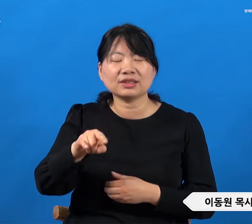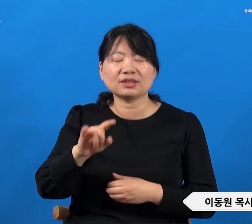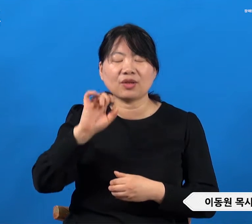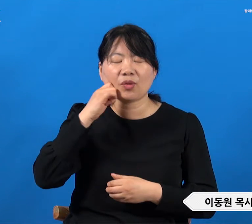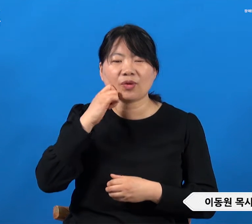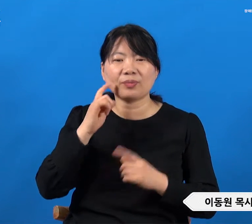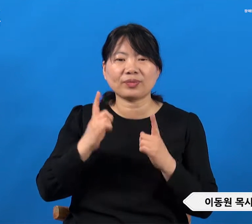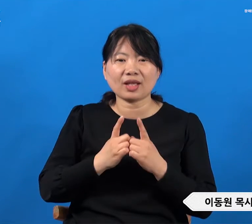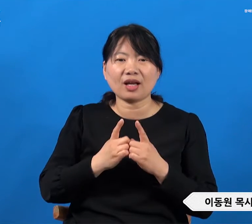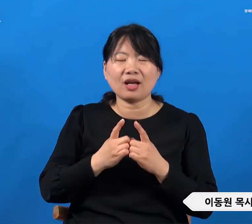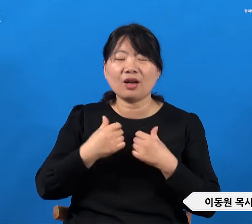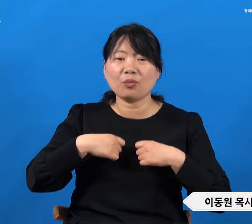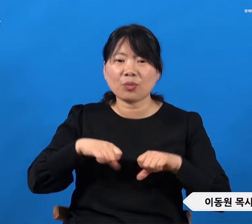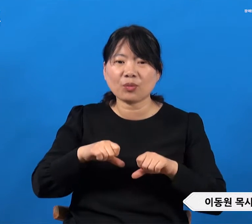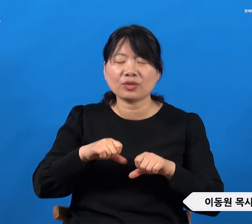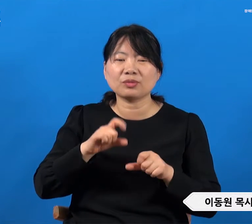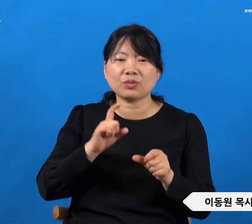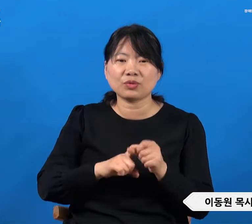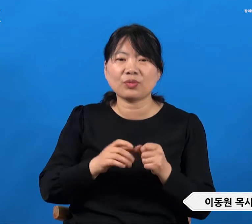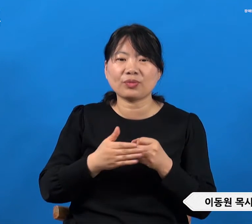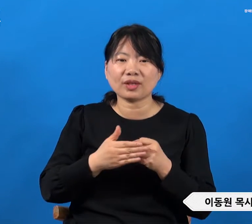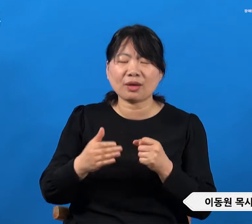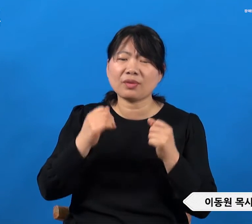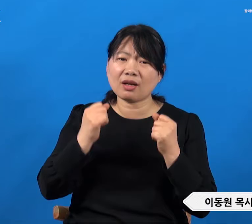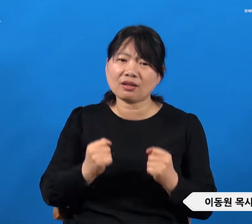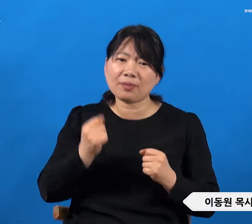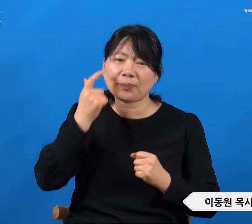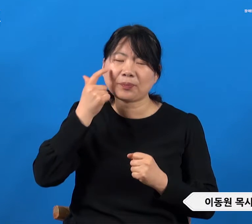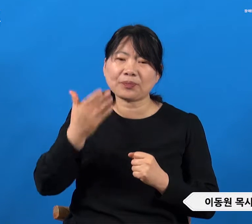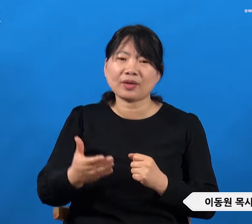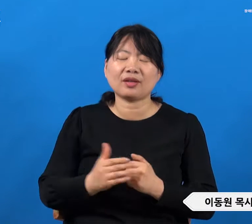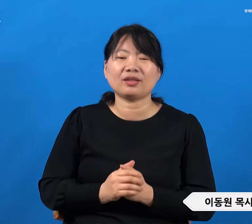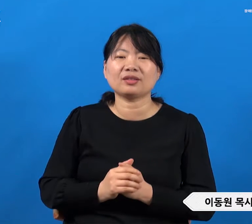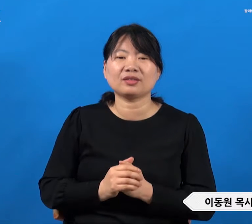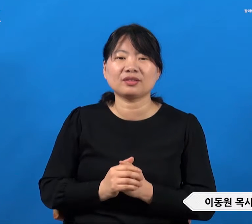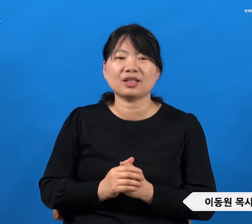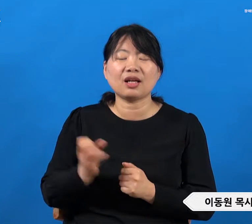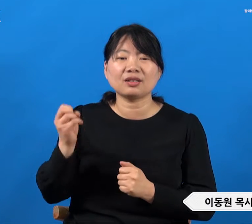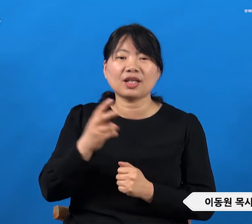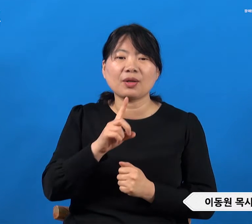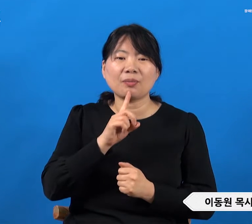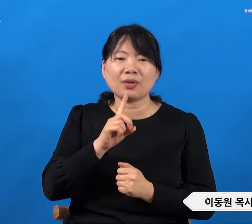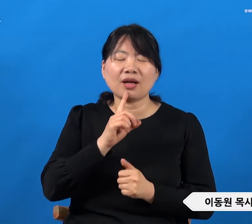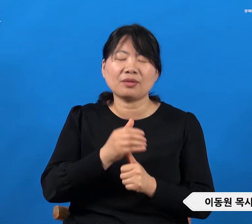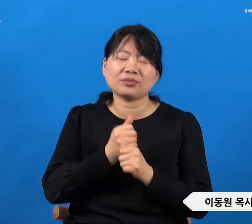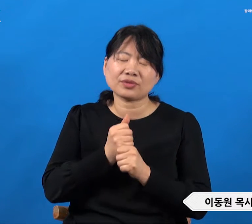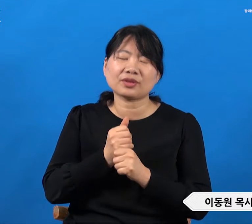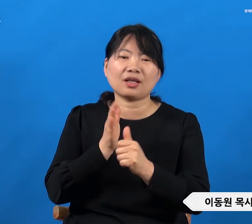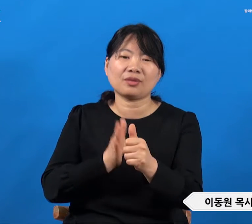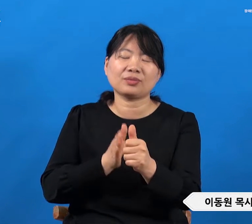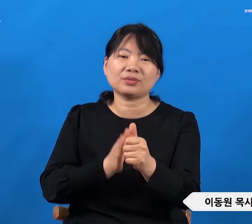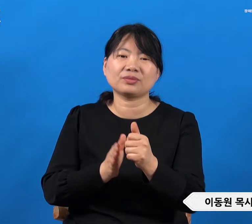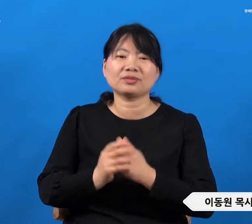그 난관 앞에 포기하려고 계시지는 않습니까? 다시 말씀을